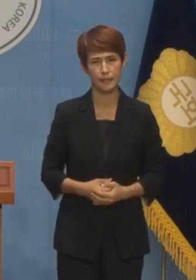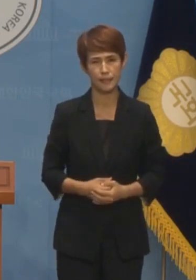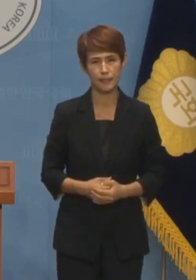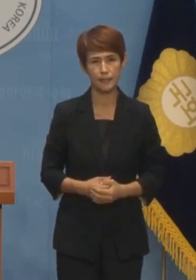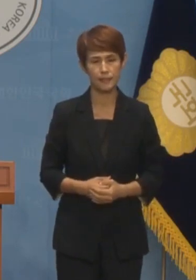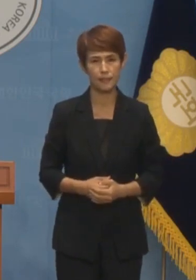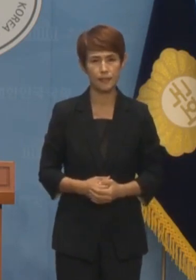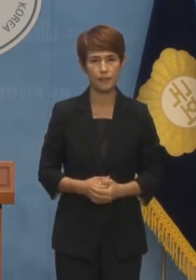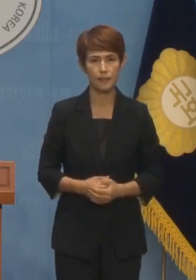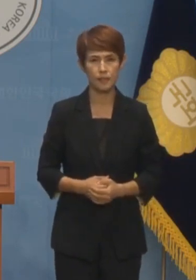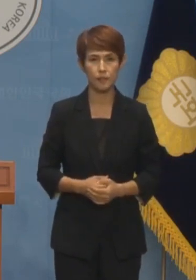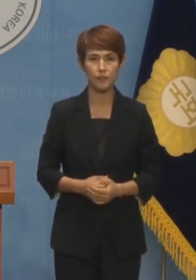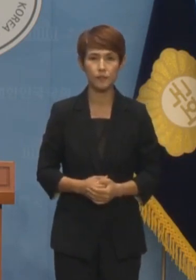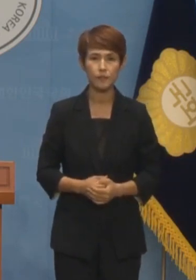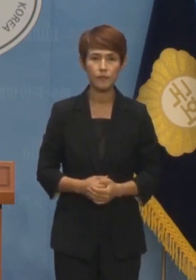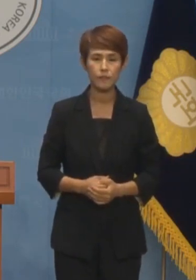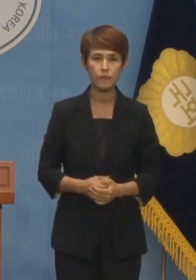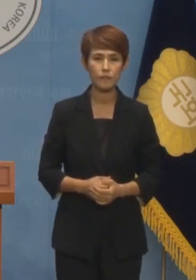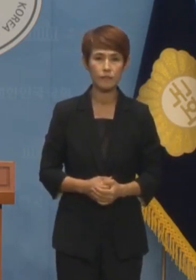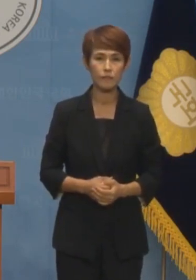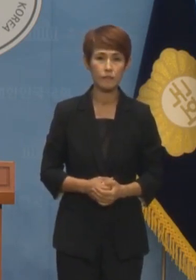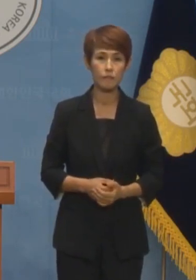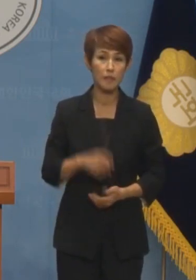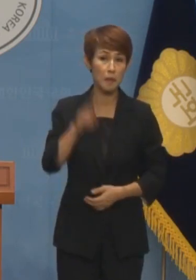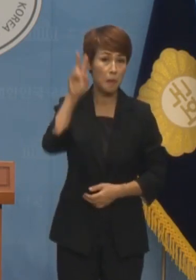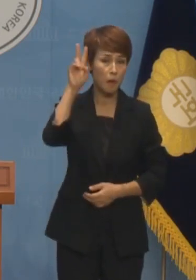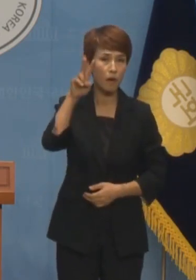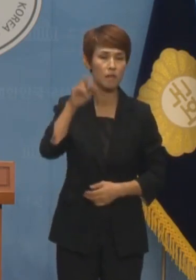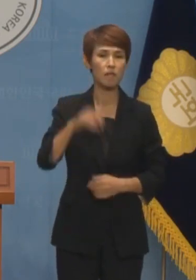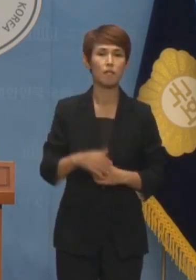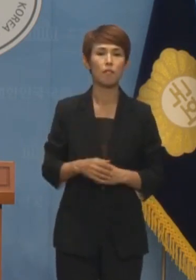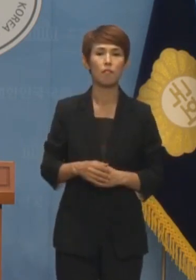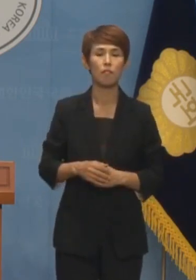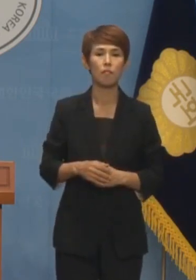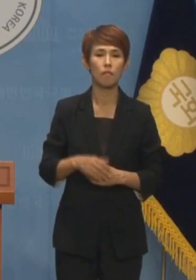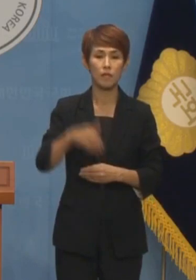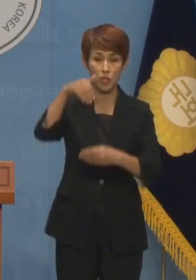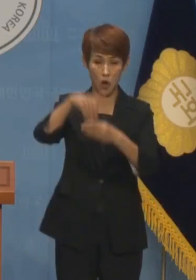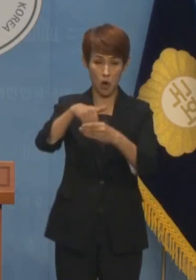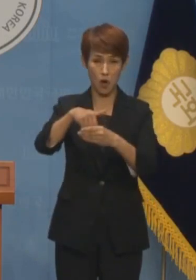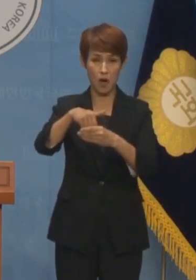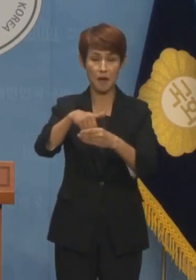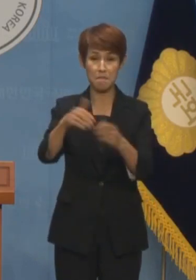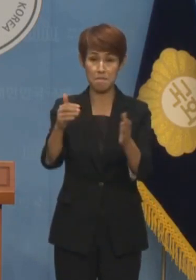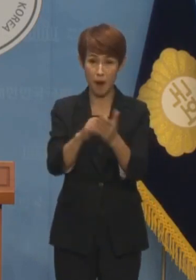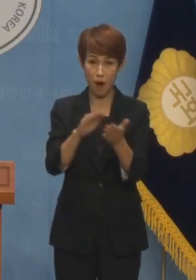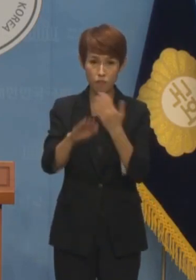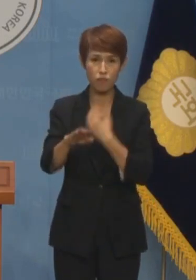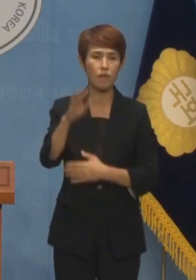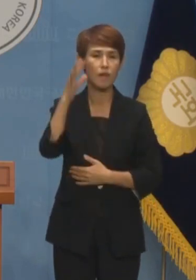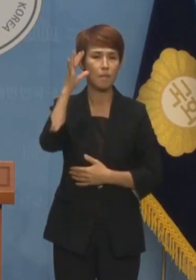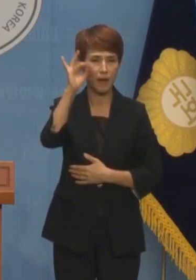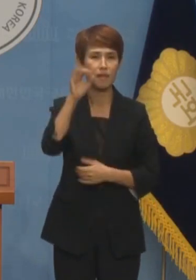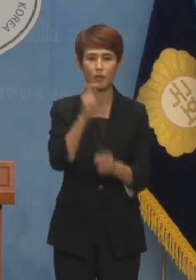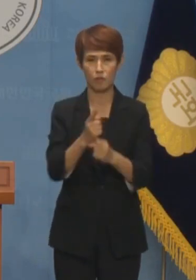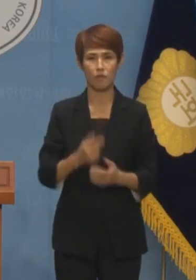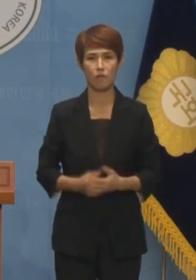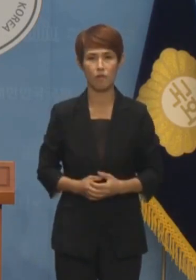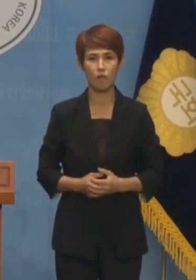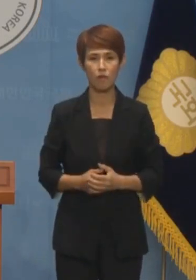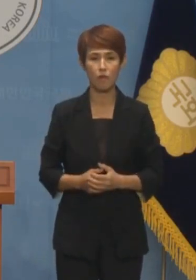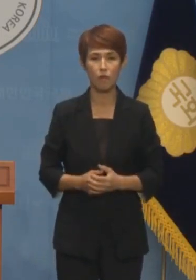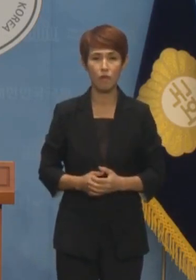아깝습니다. 내일 모레면 총선이 끝난 지 100일이 됩니다. 국민 누구나 아는 총선